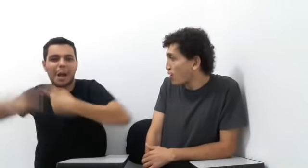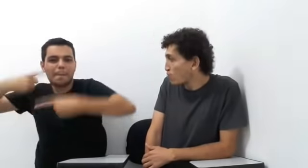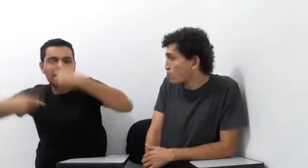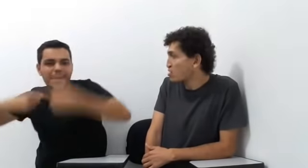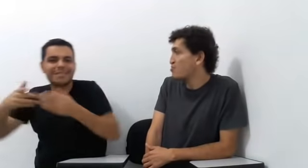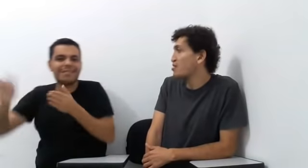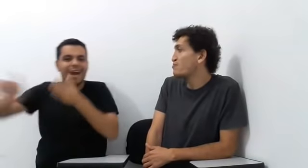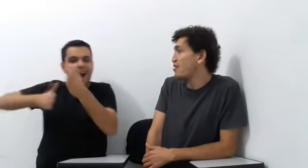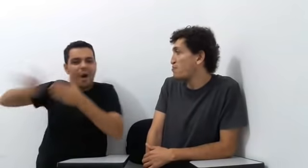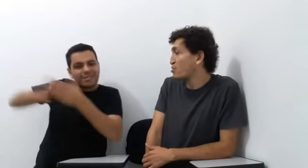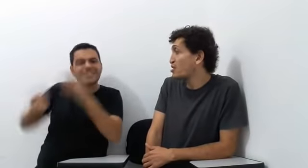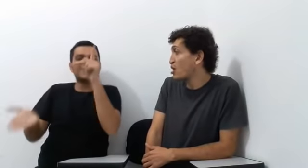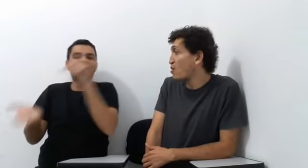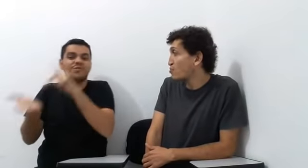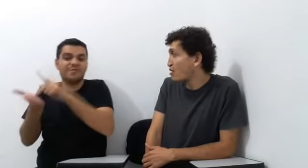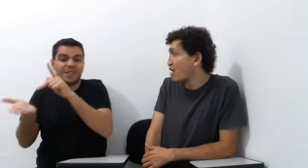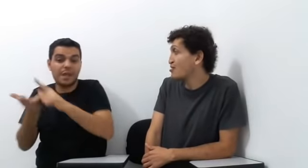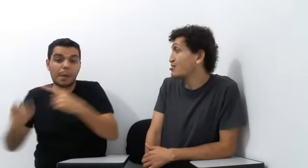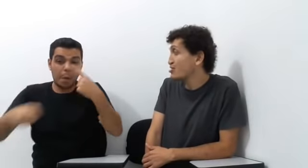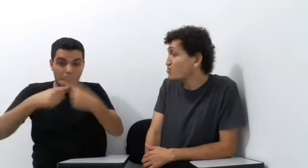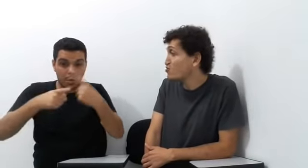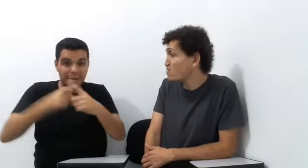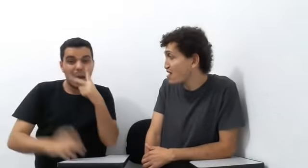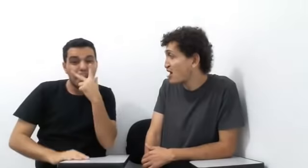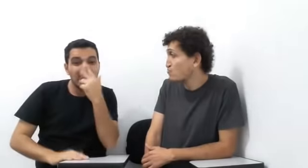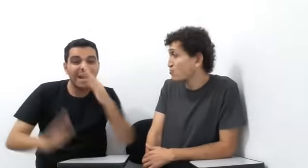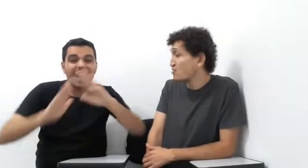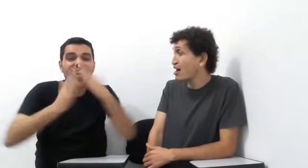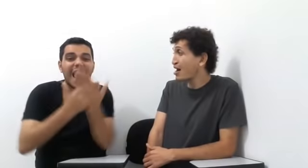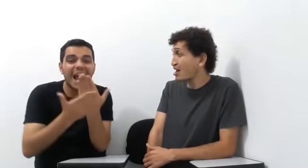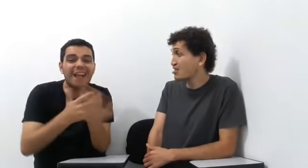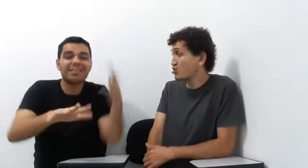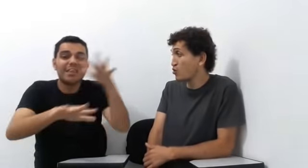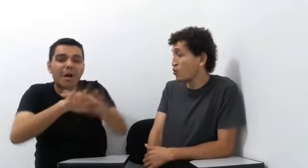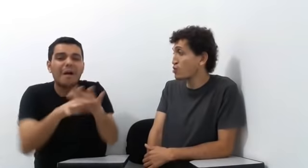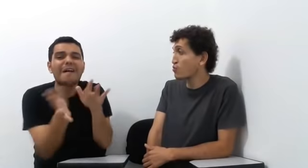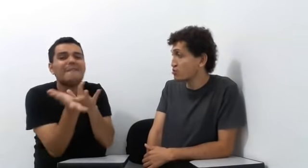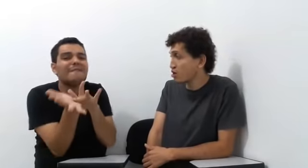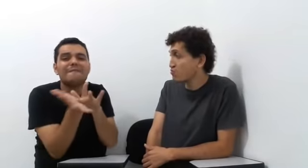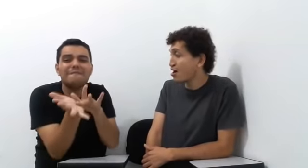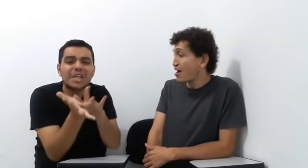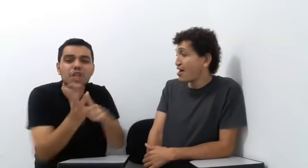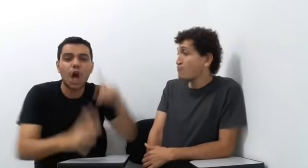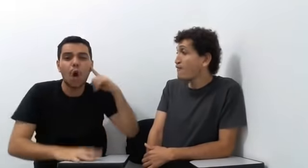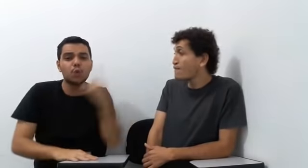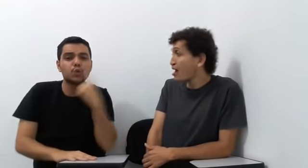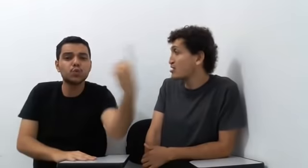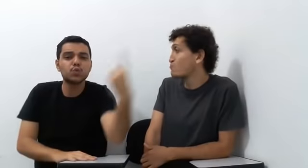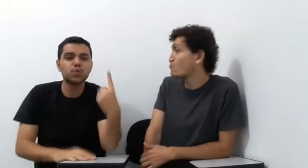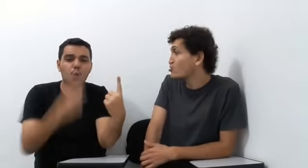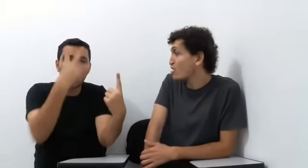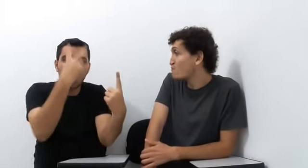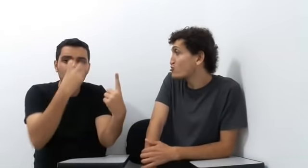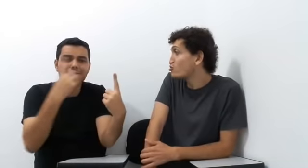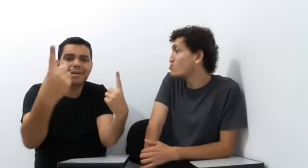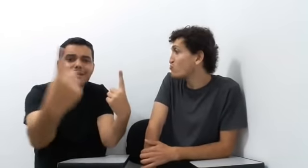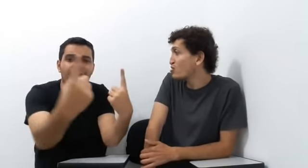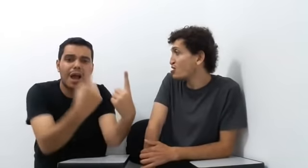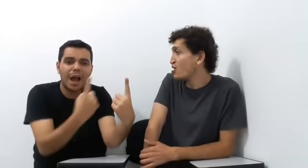aluno, material adaptado, sensível de verdade, porque parece que a escola de inclusão é uma classe, porque